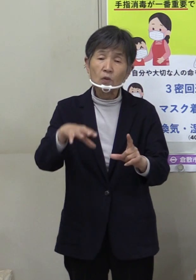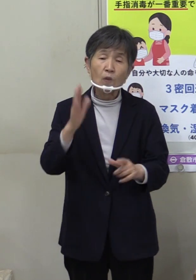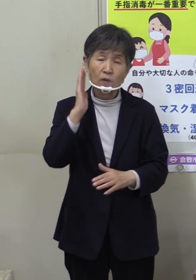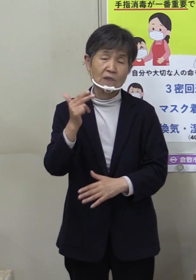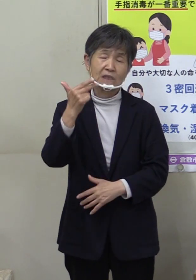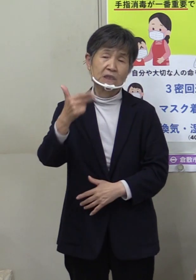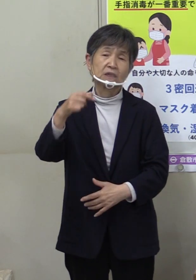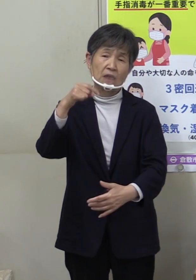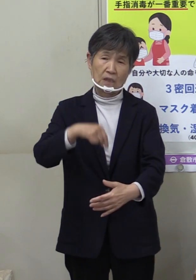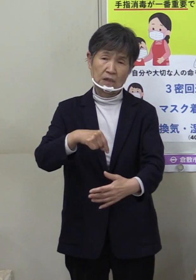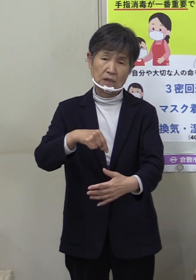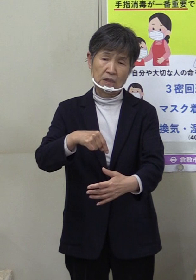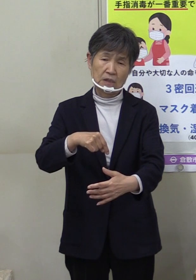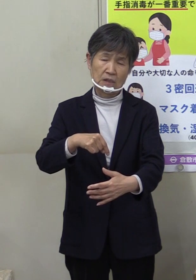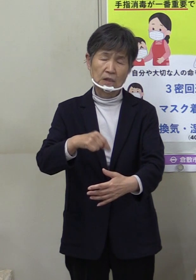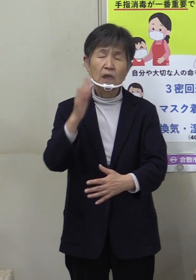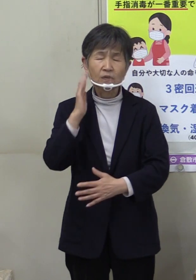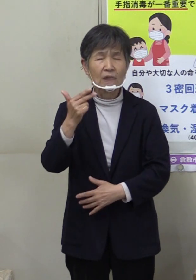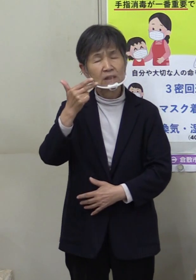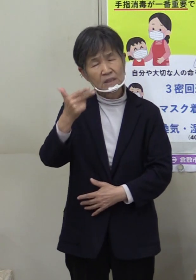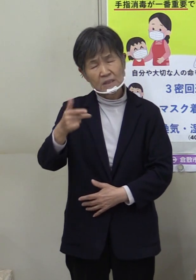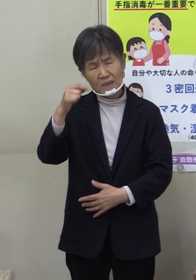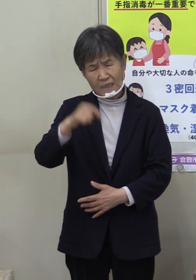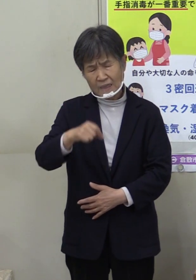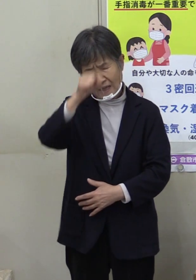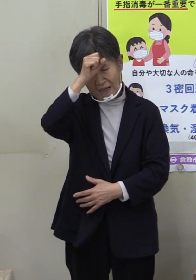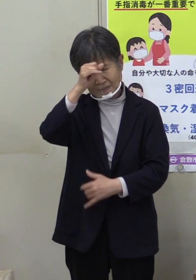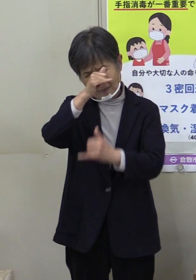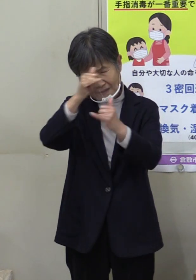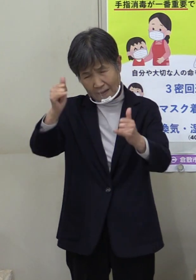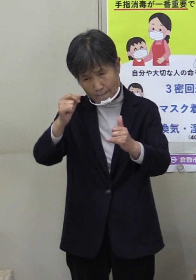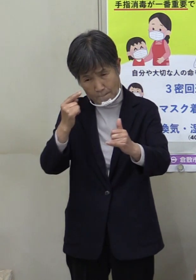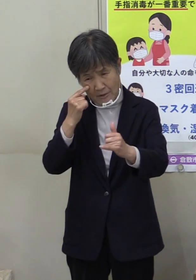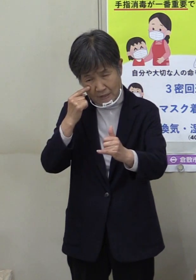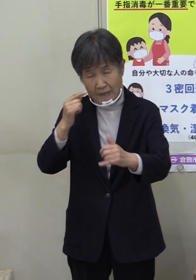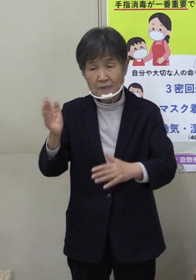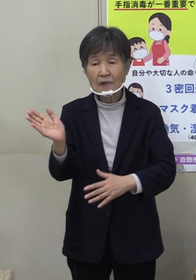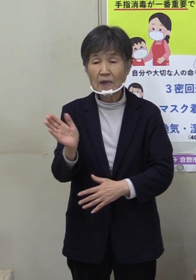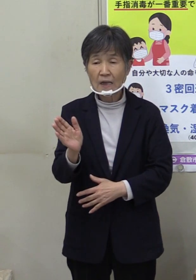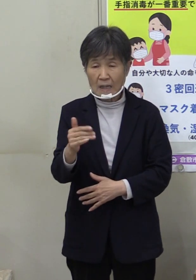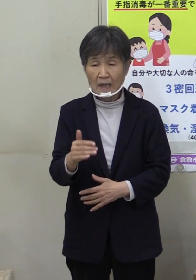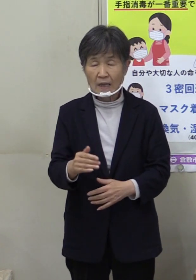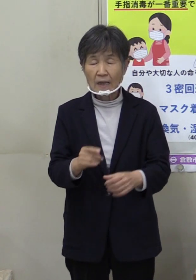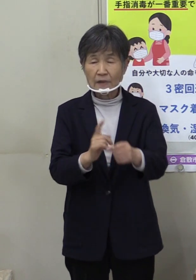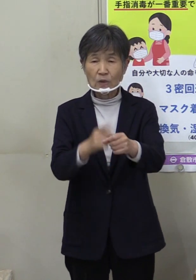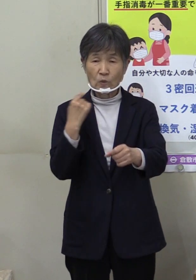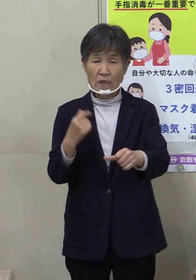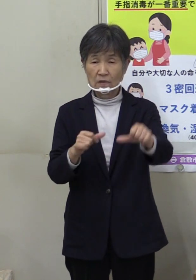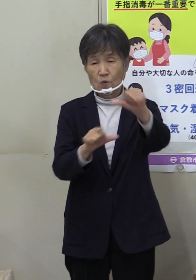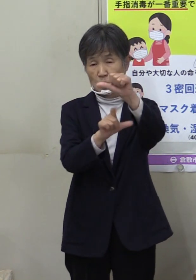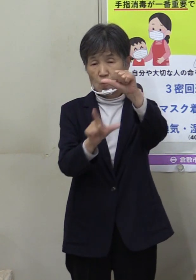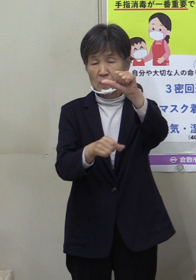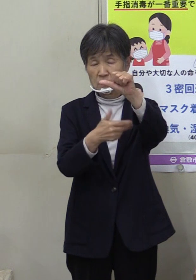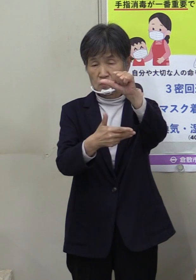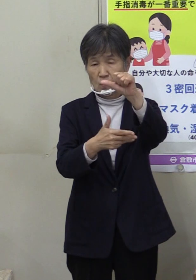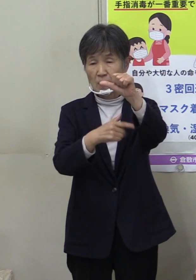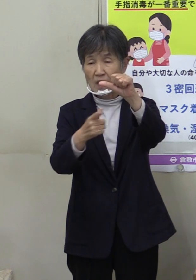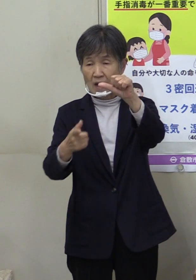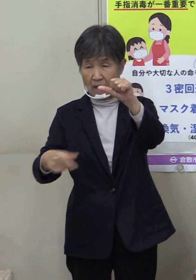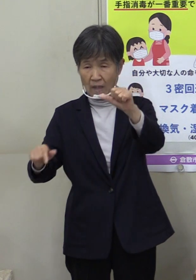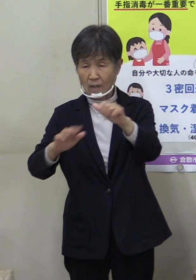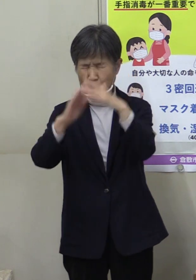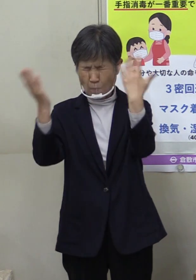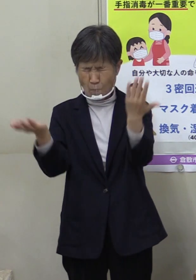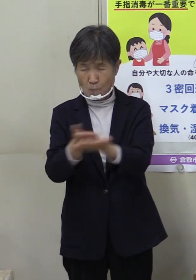で、市内で患者発生が確認されましたのは昨年5月8日以来合